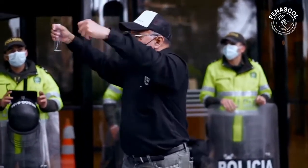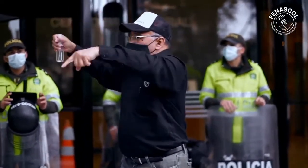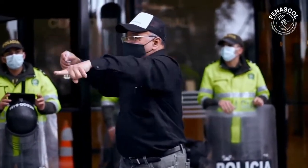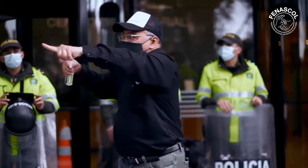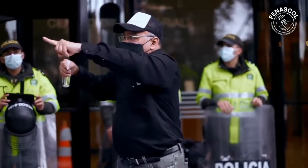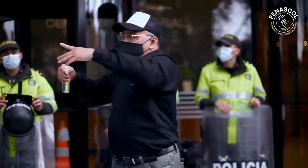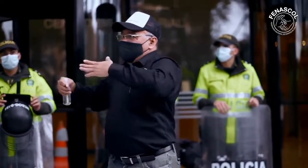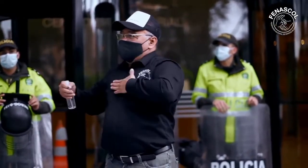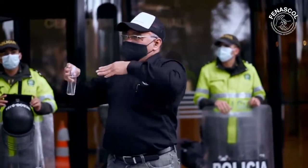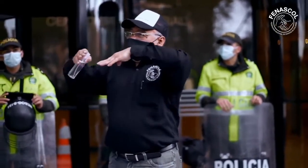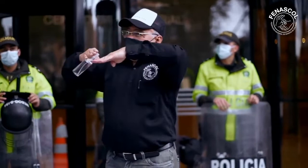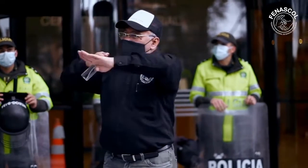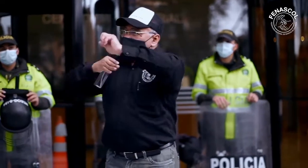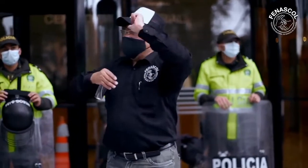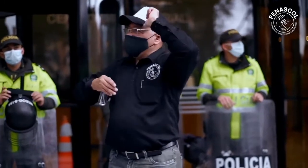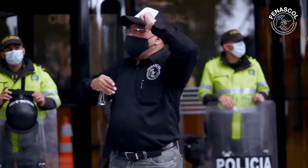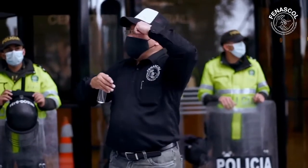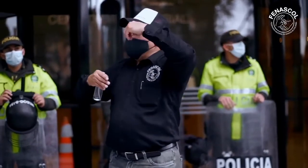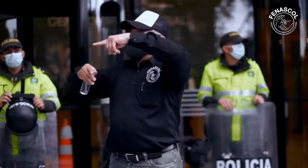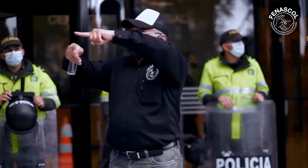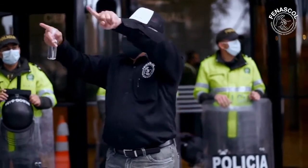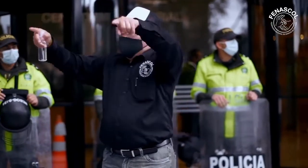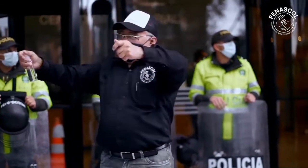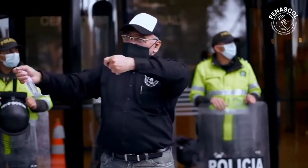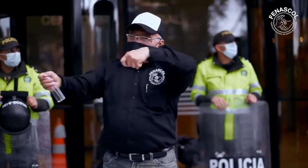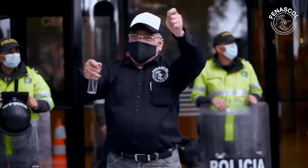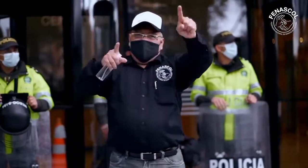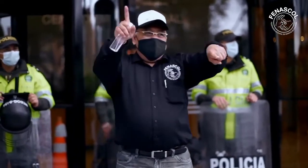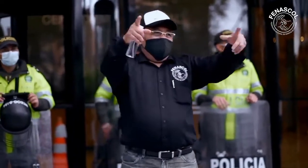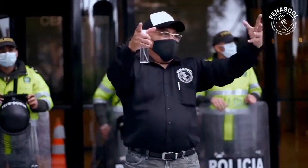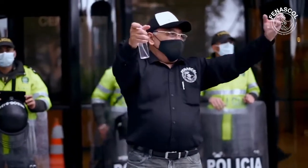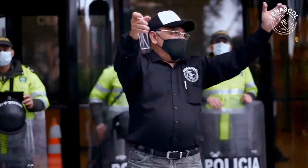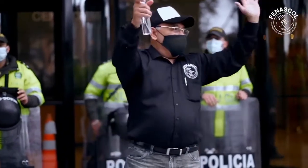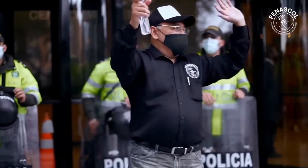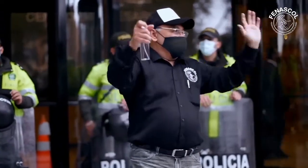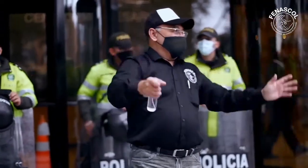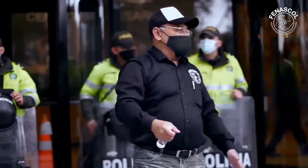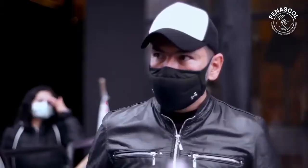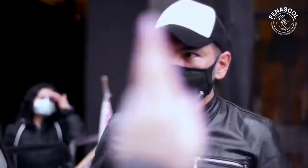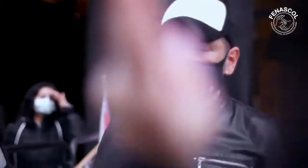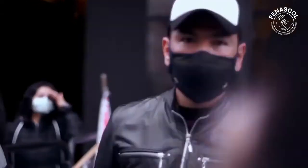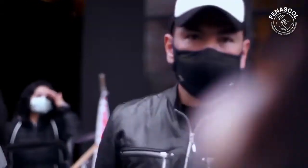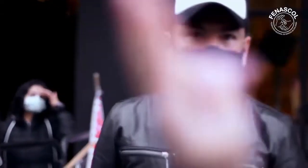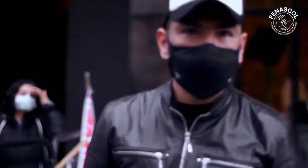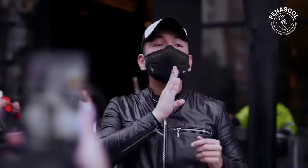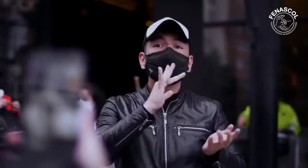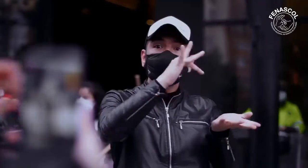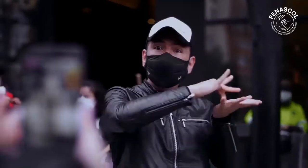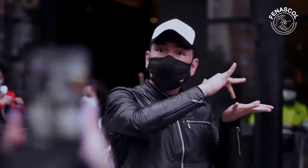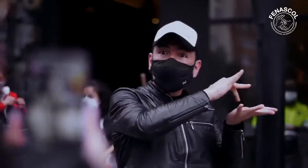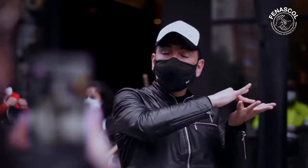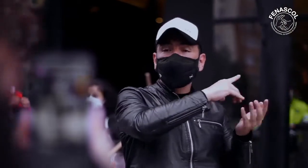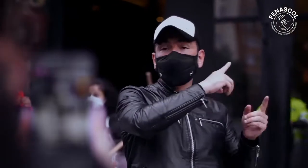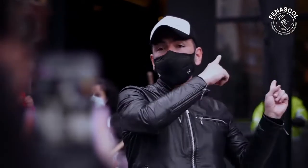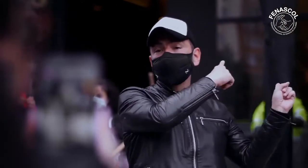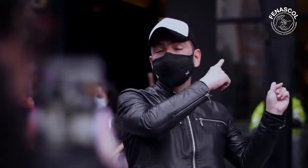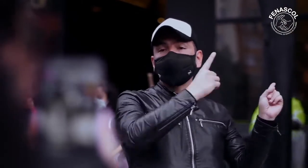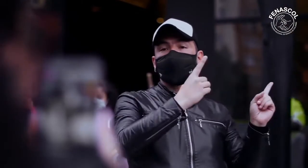poder tener todo el material que tuvimos acá. Las pancartas, todas guárdenlas y llévenselas. Estuvieron presentes